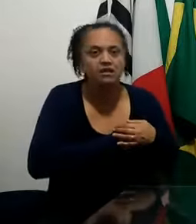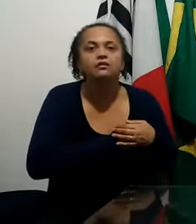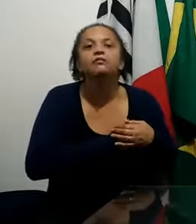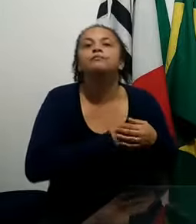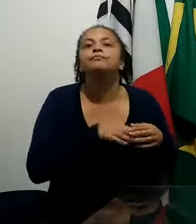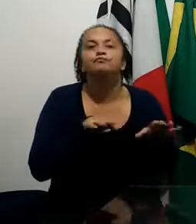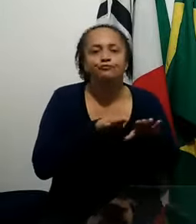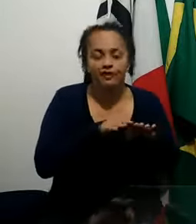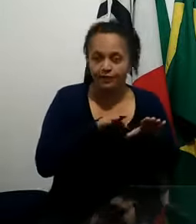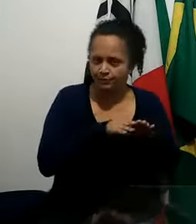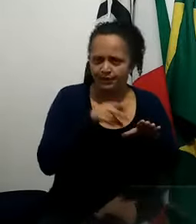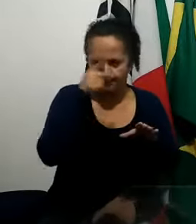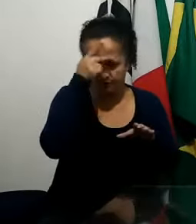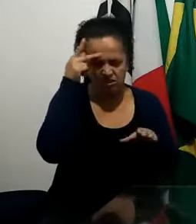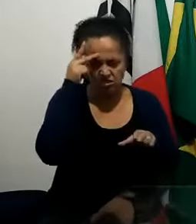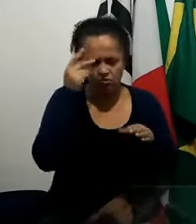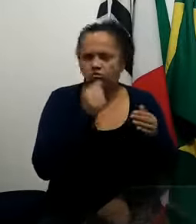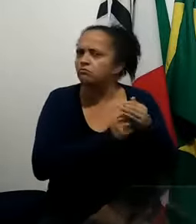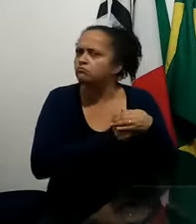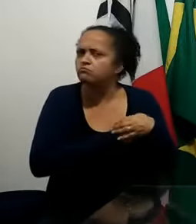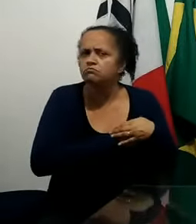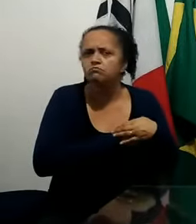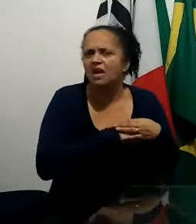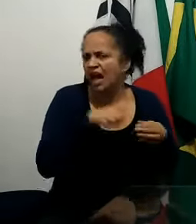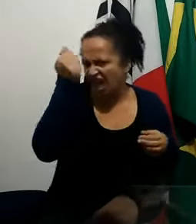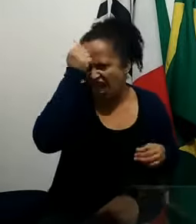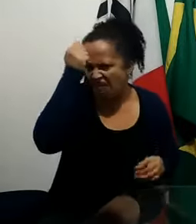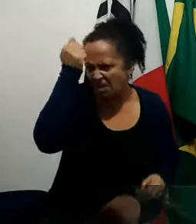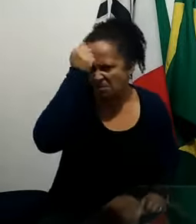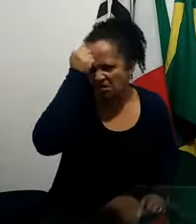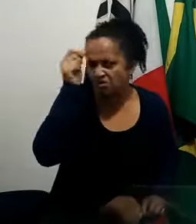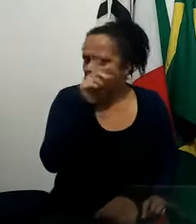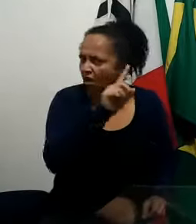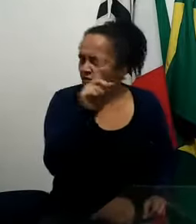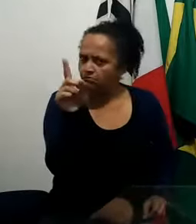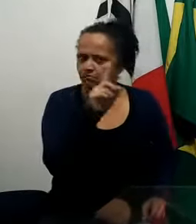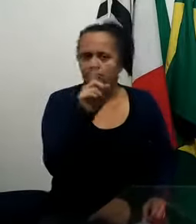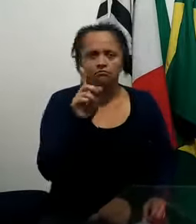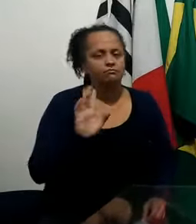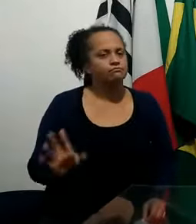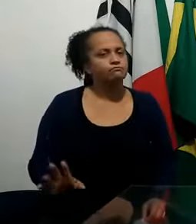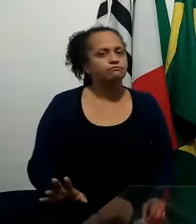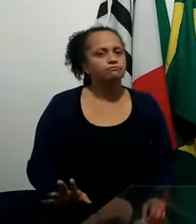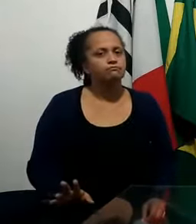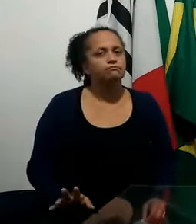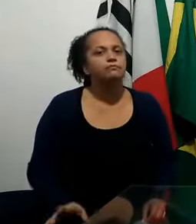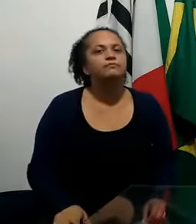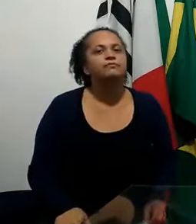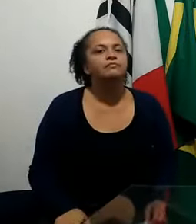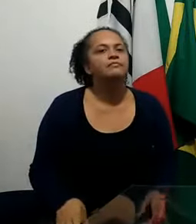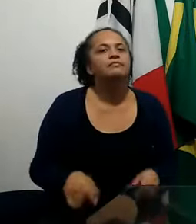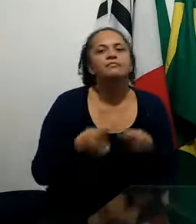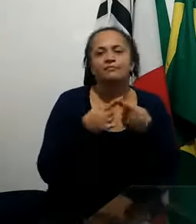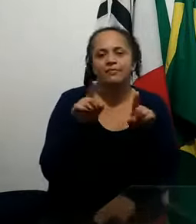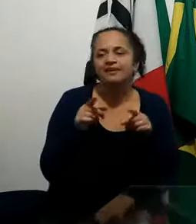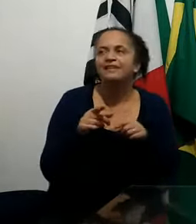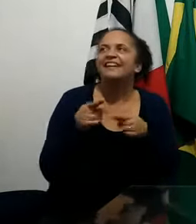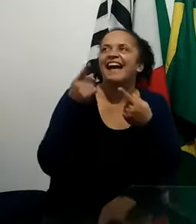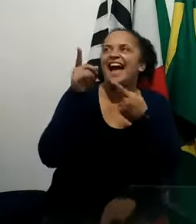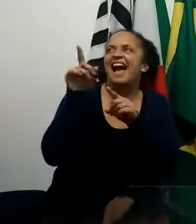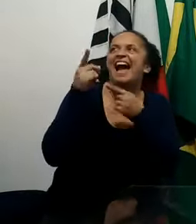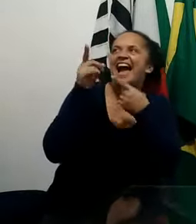Mesmo assim, as pessoas não vão se arrepender, pelo contrário, vão ainda blasfemar contra